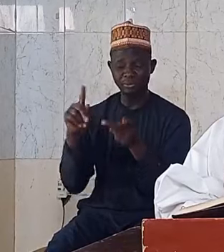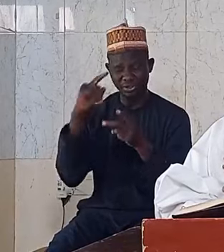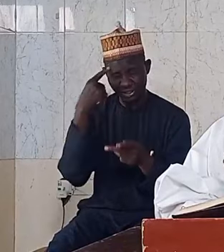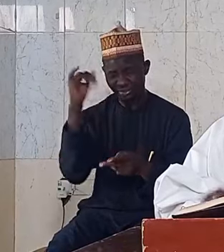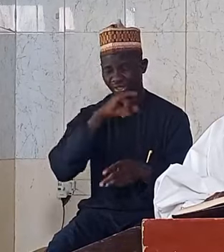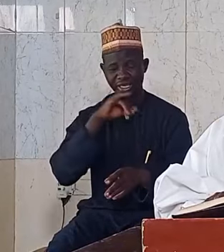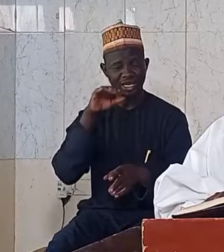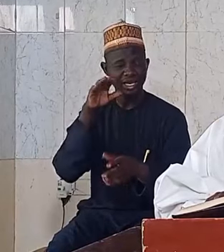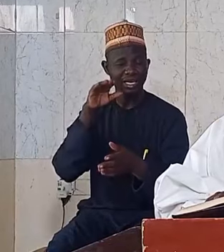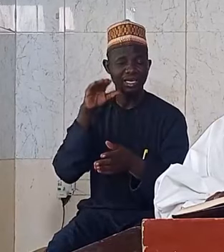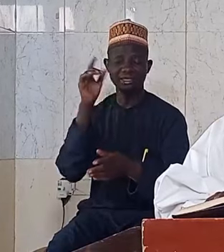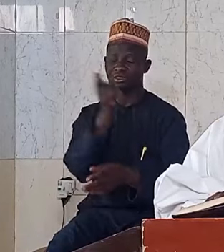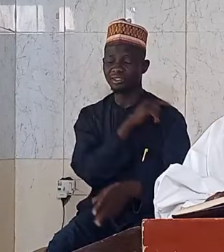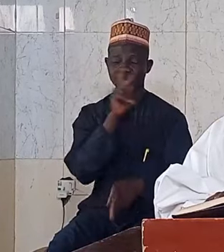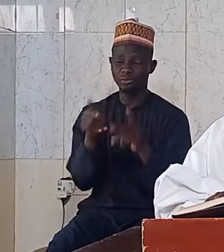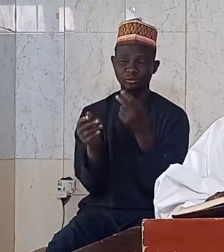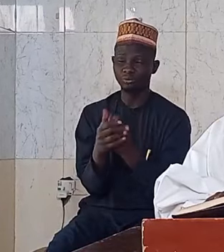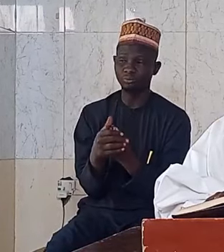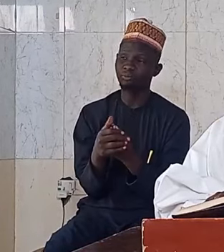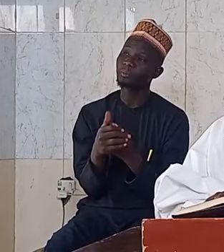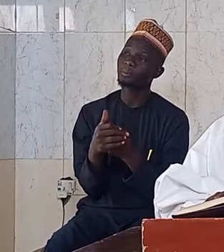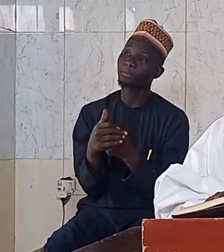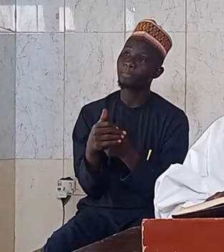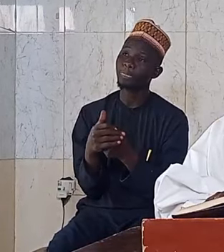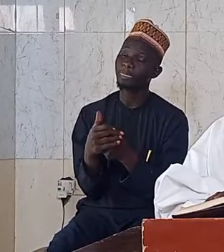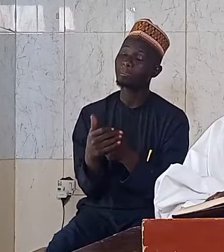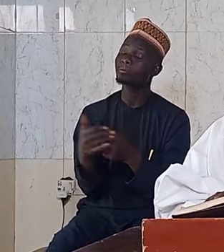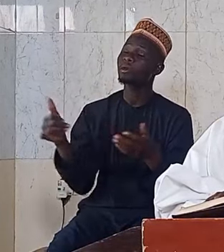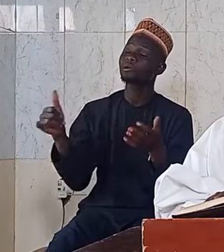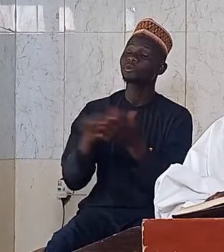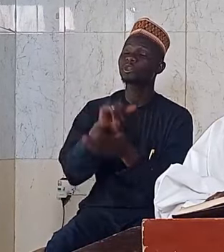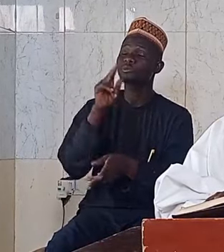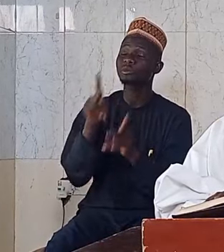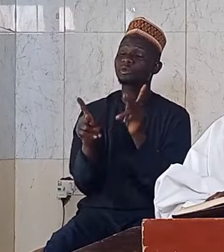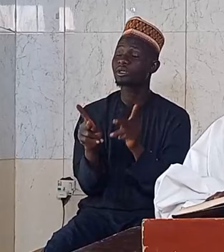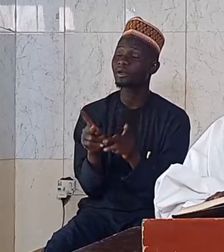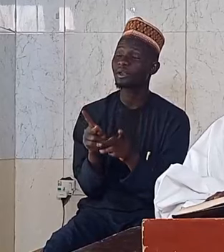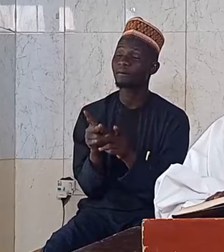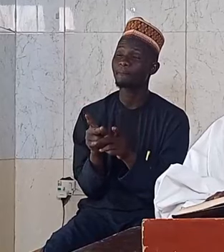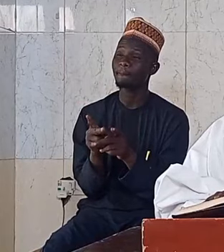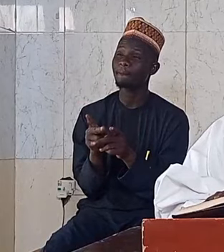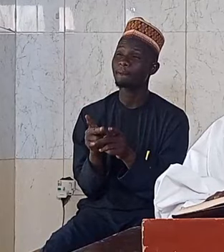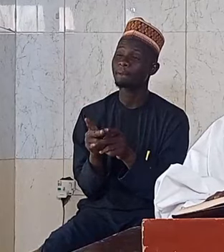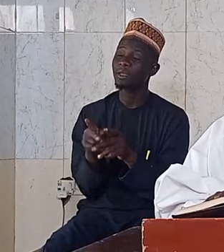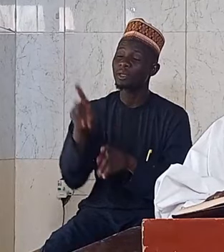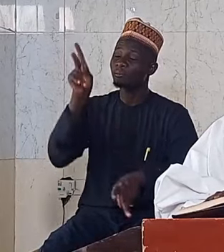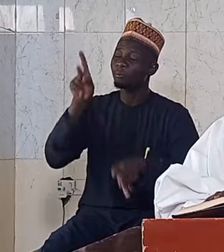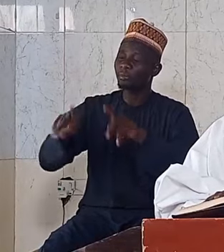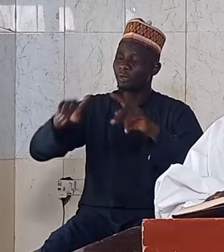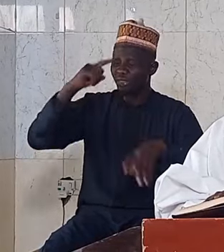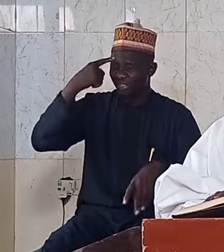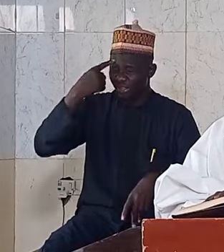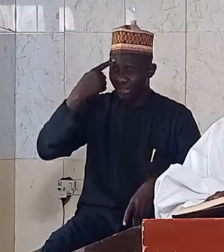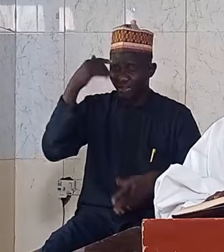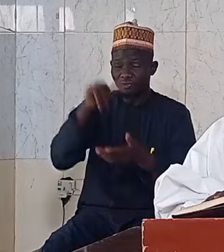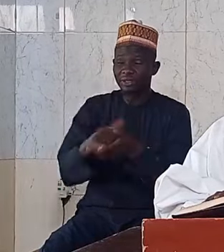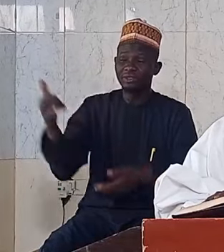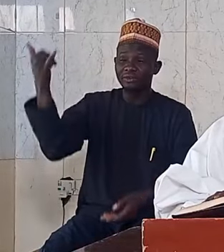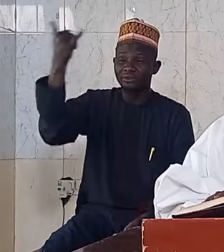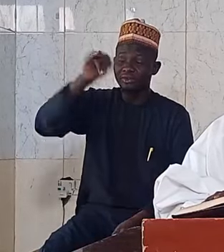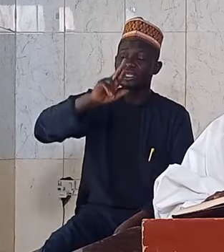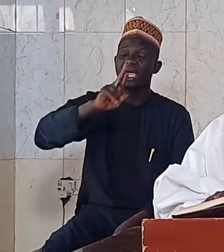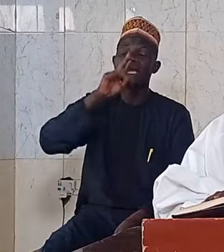shine ma'anan almustad'afin alladhina yahsabu an-nasu annahum du'afa